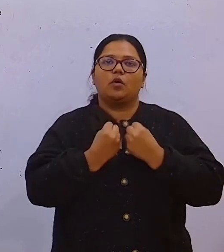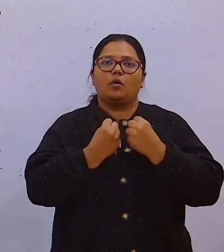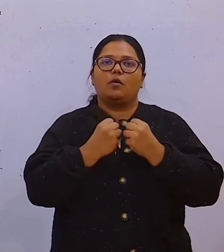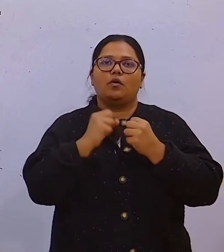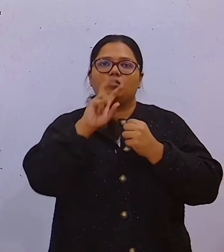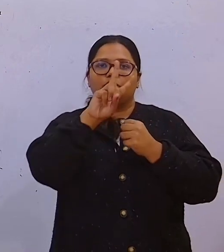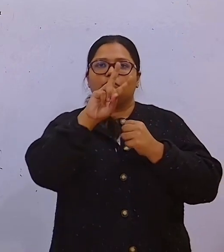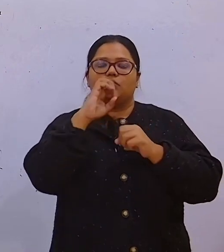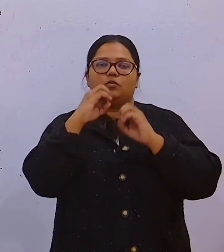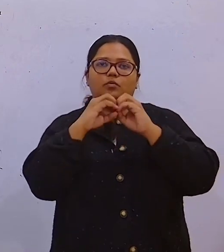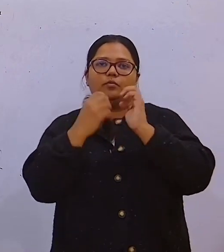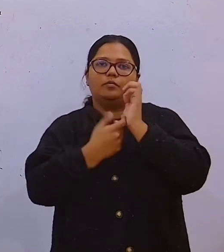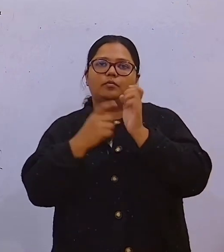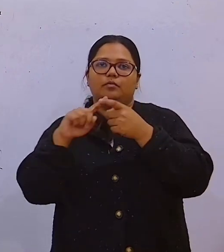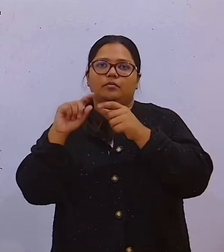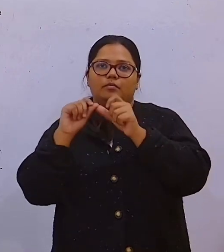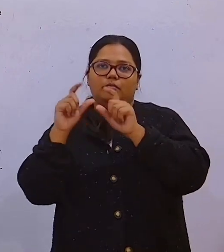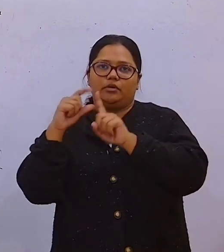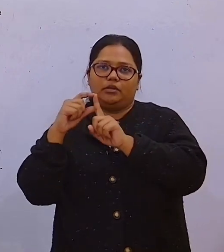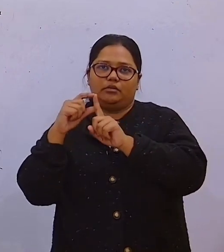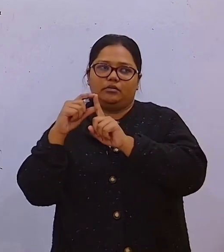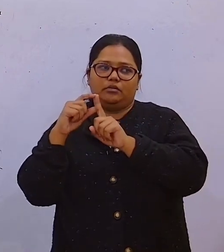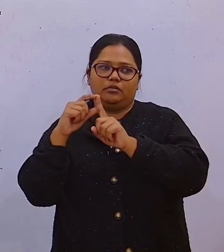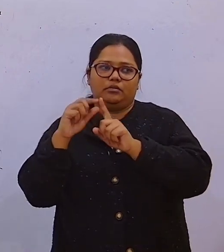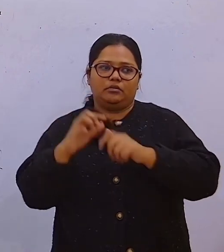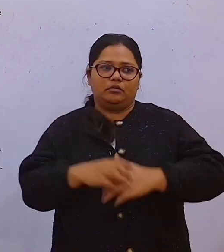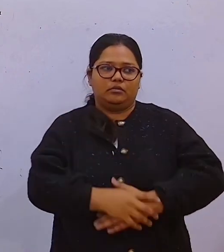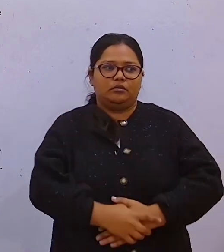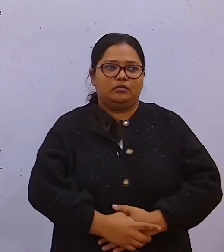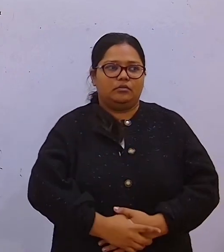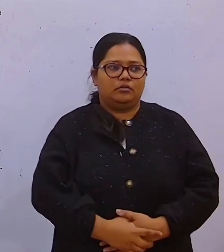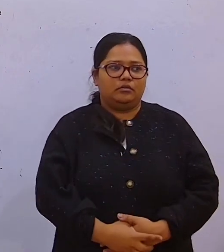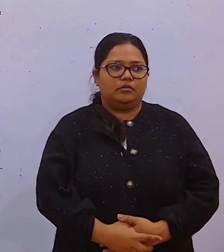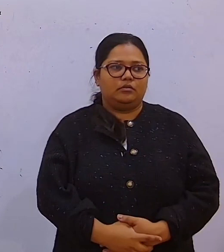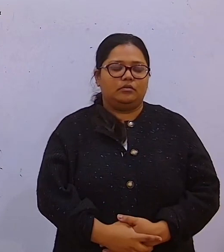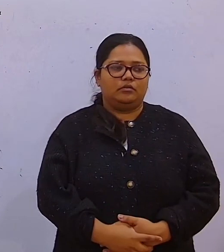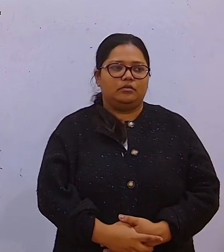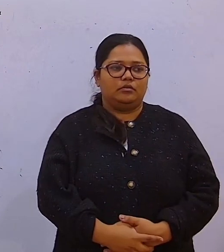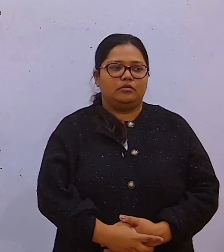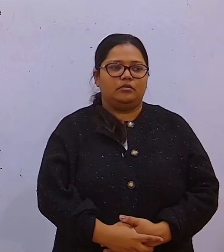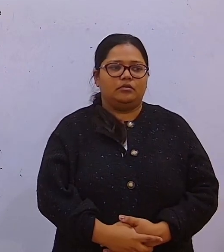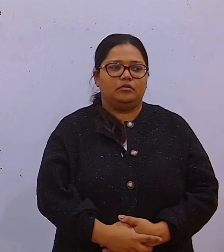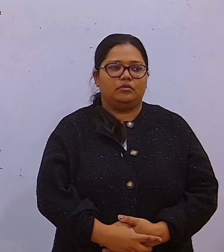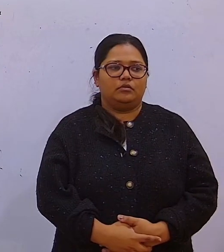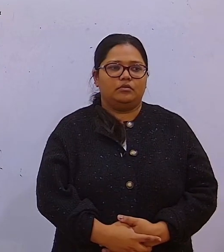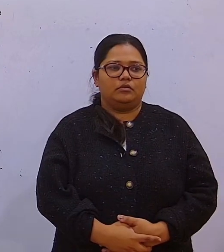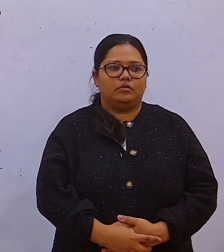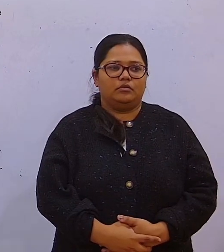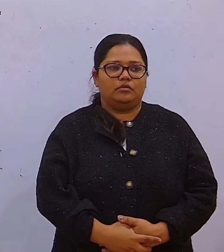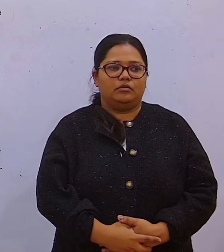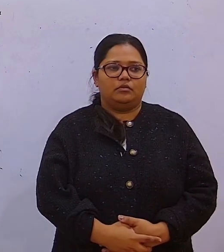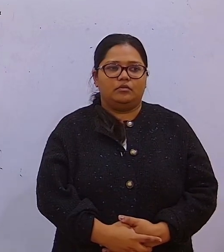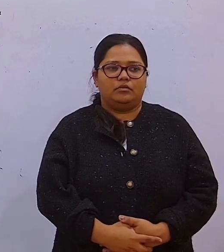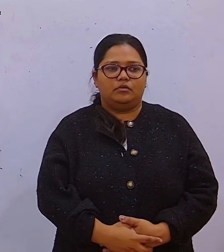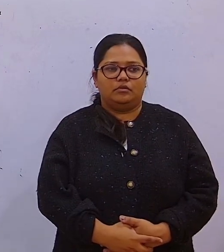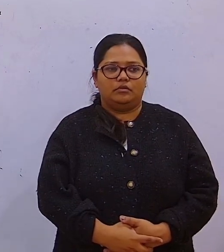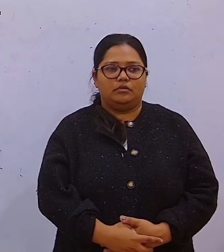ना, आई गॉट 2 ब्रेड, पर गलत है। बताओ क्या